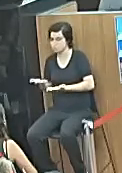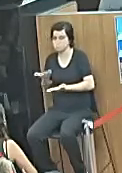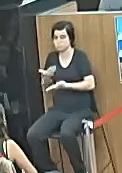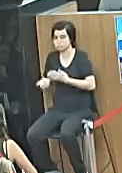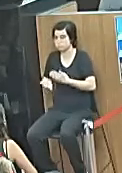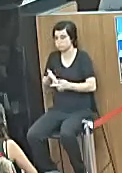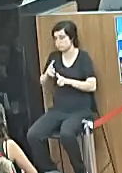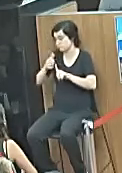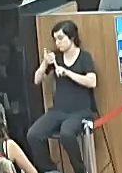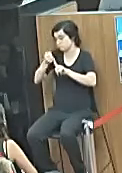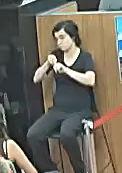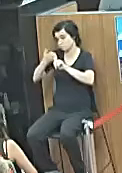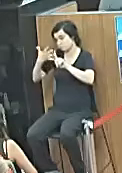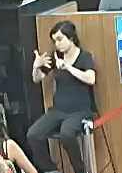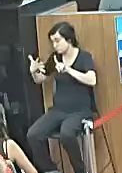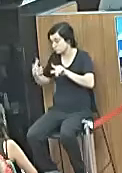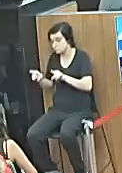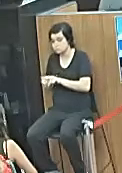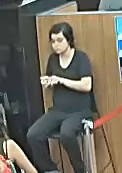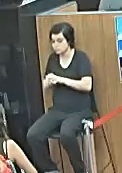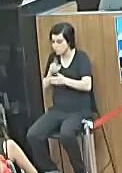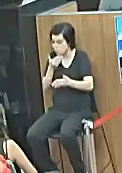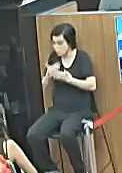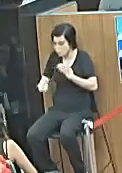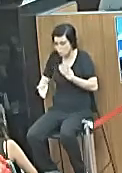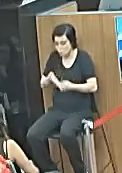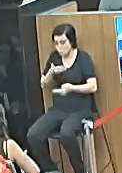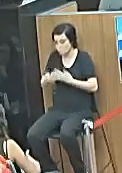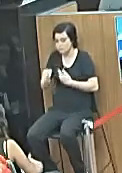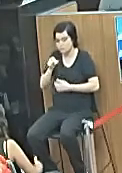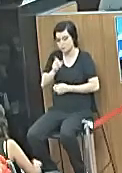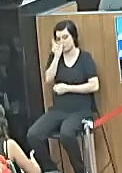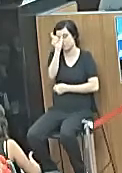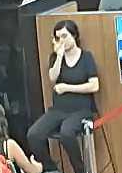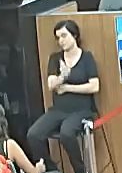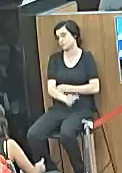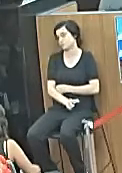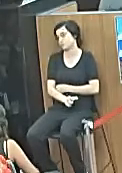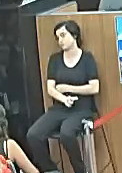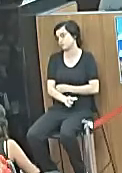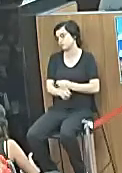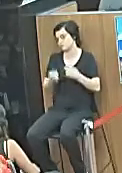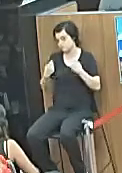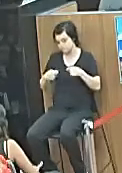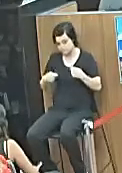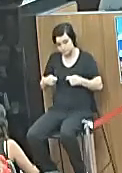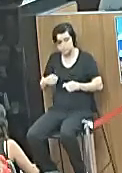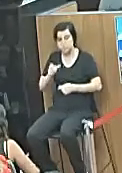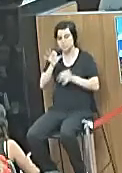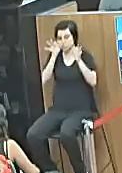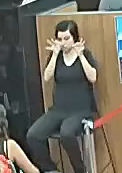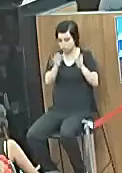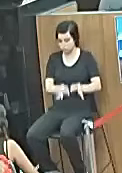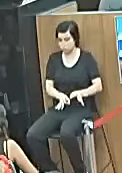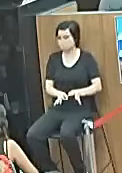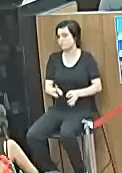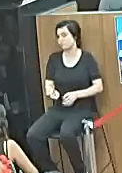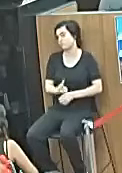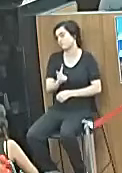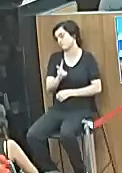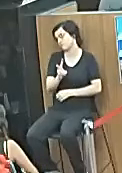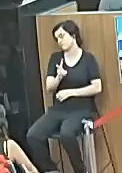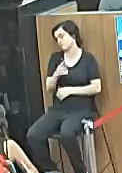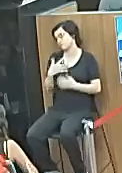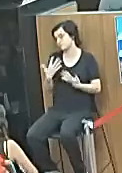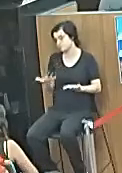ela lgbt e né não importa é um ser humano e ela merece a sua dignidade humana e